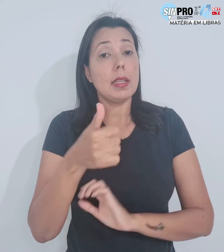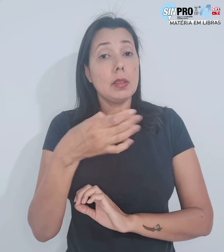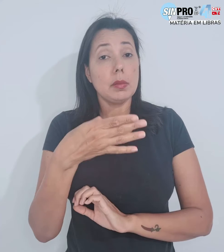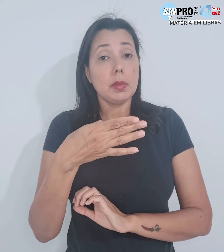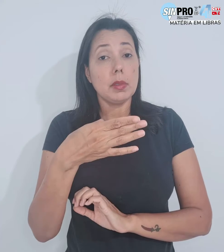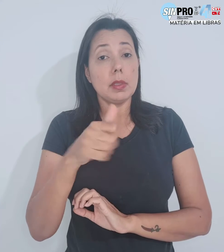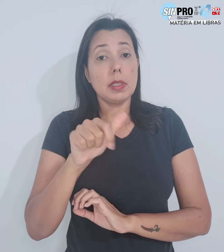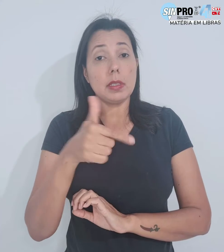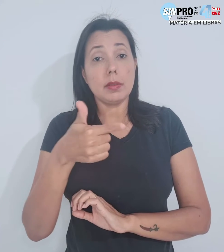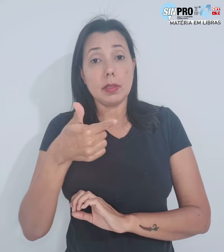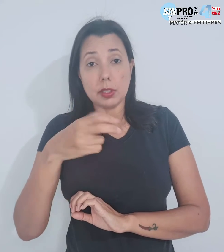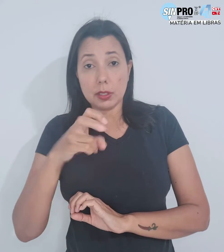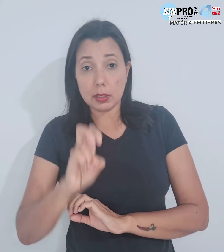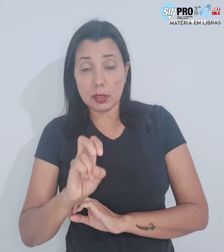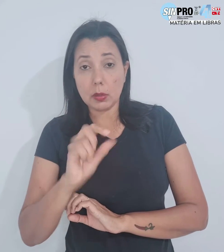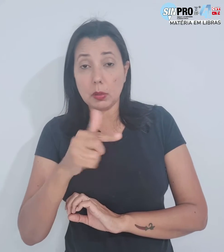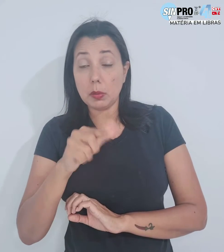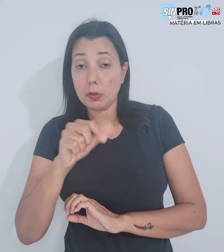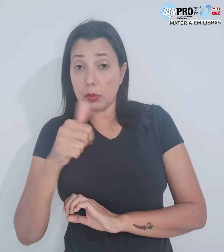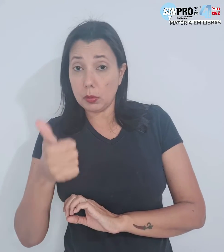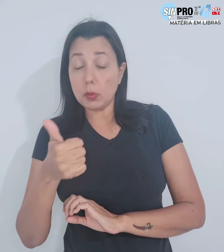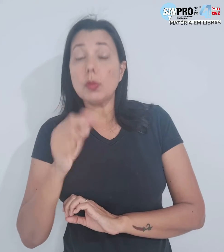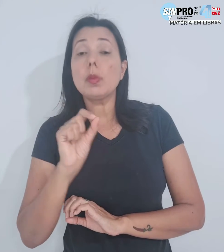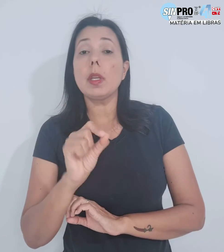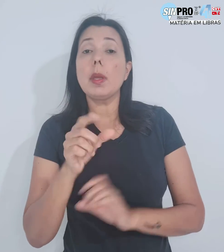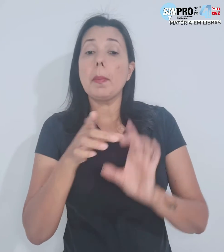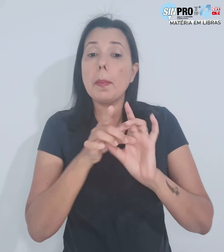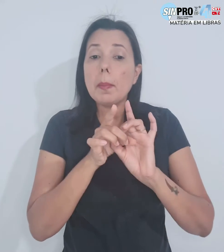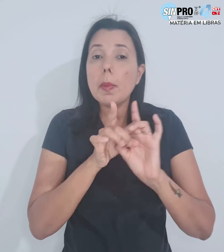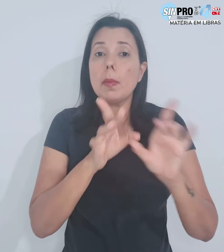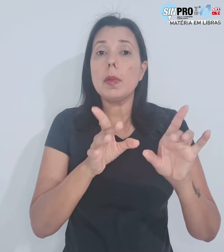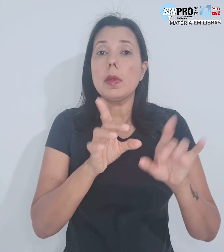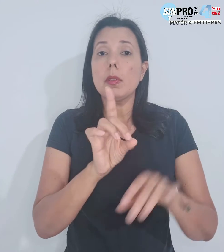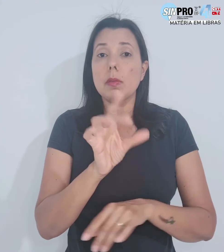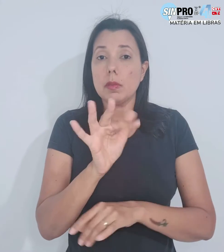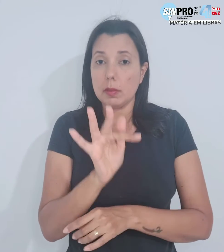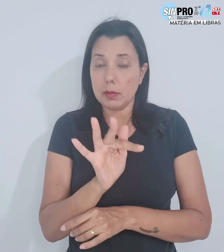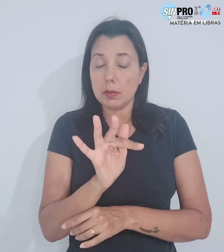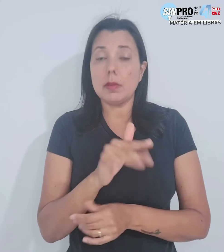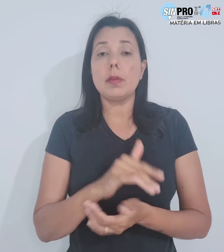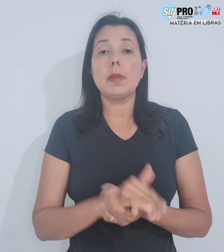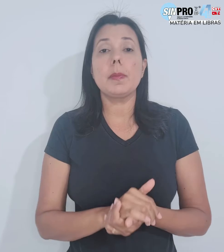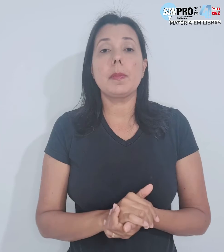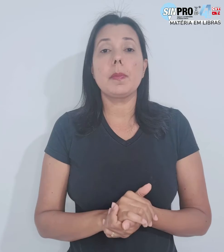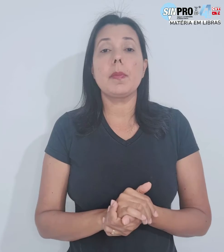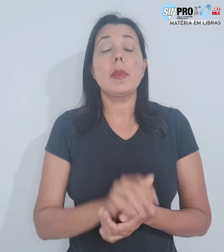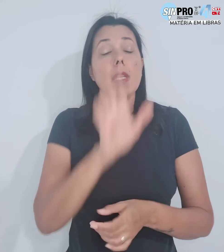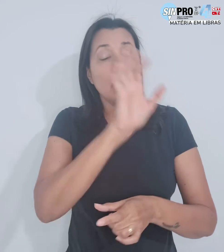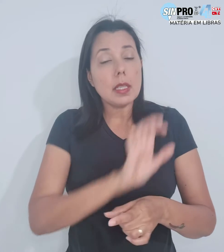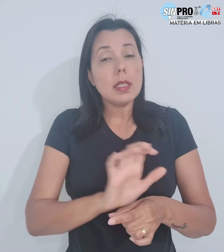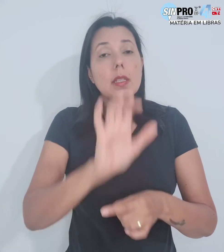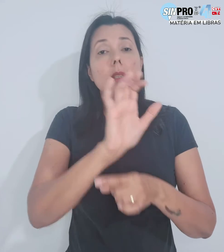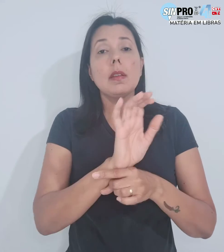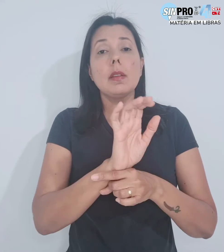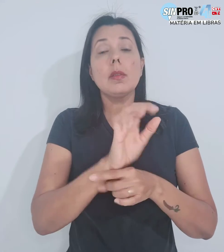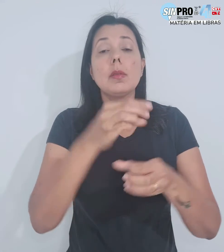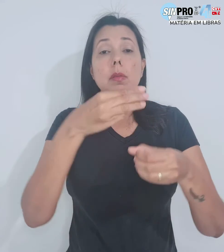.125.2021 permite que o Distrito Federal, estados e